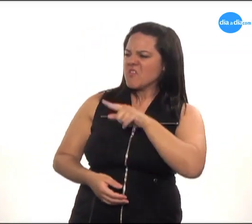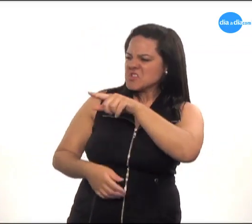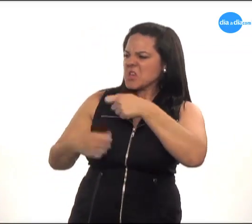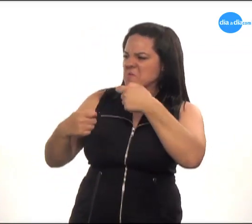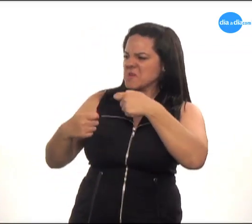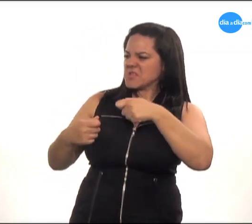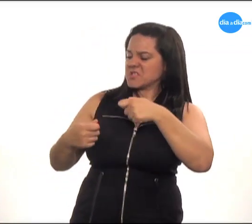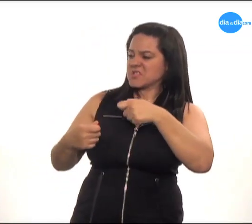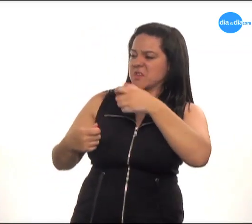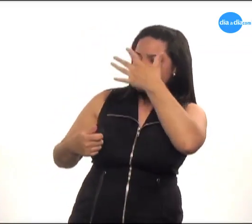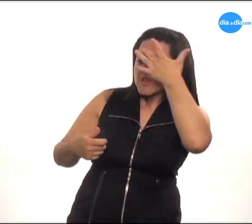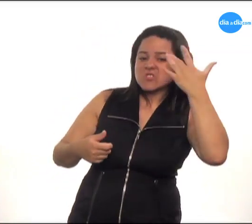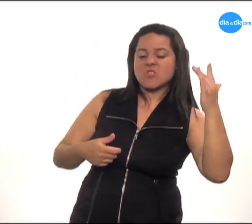você tem que ser servido.